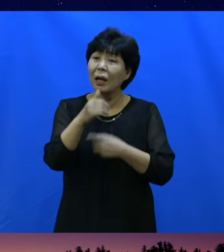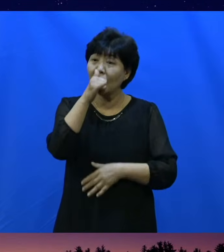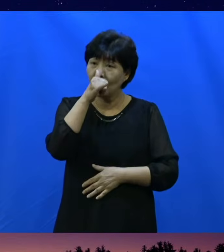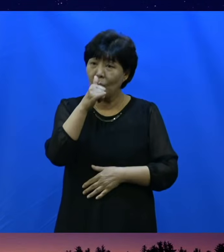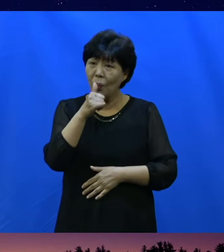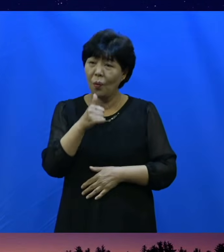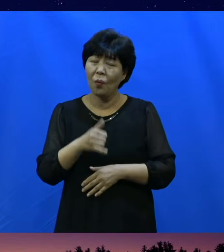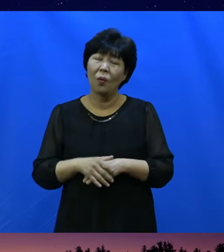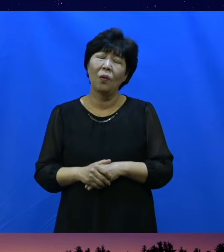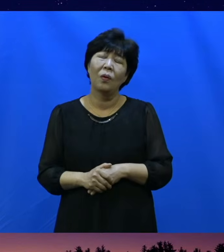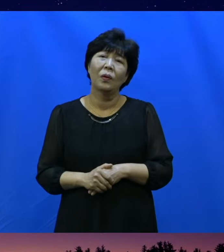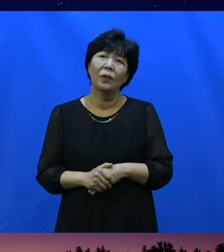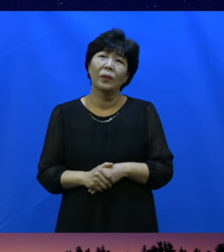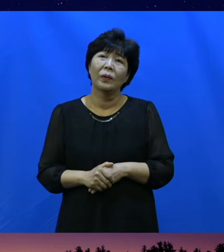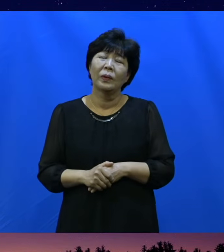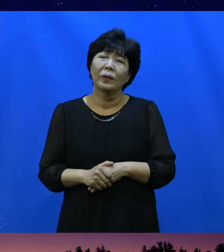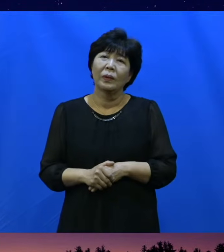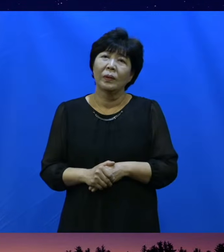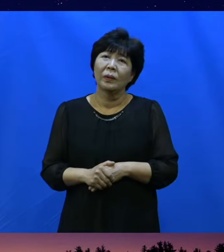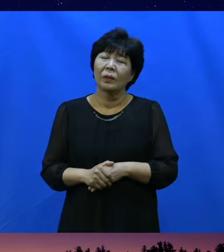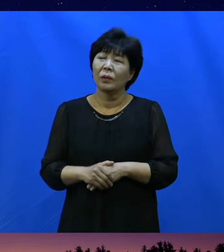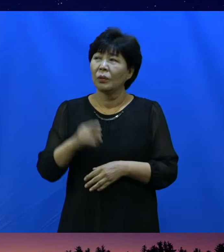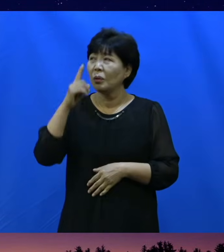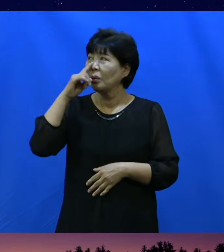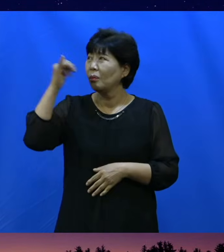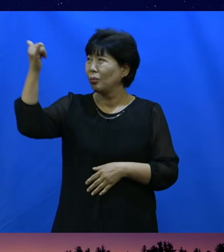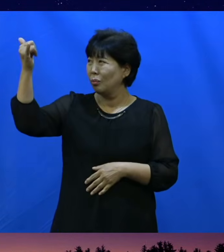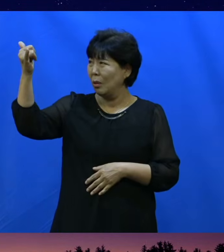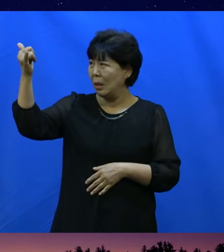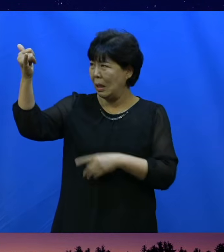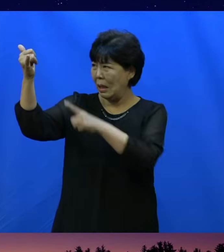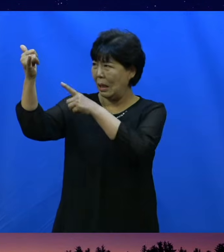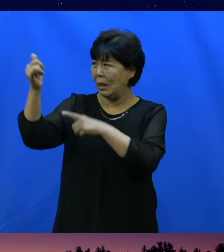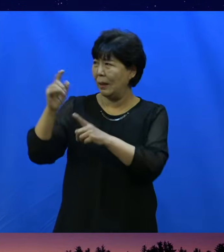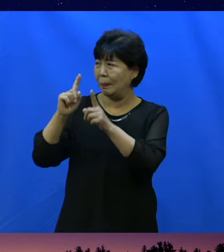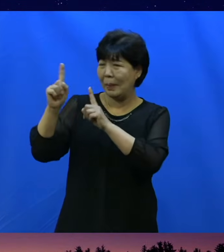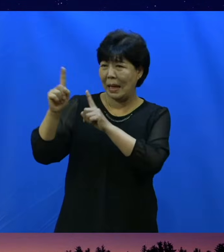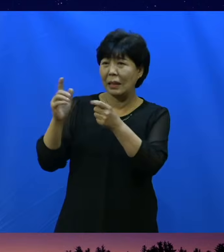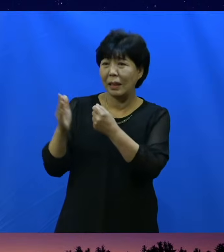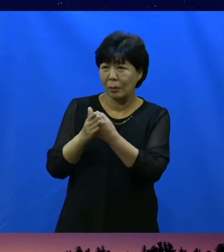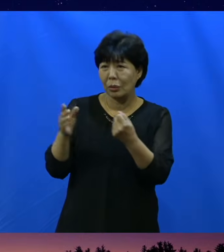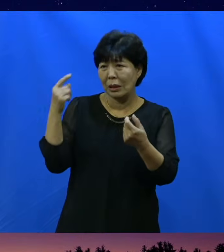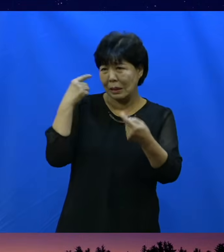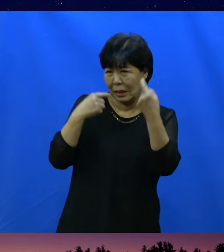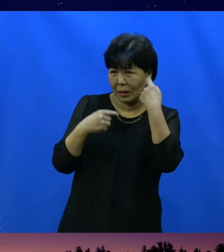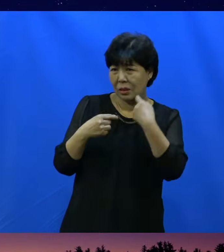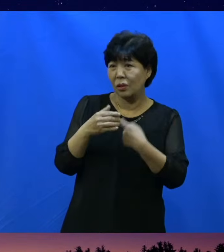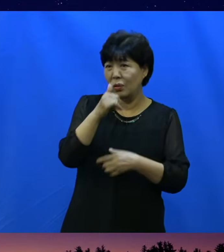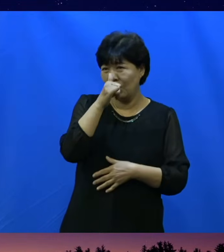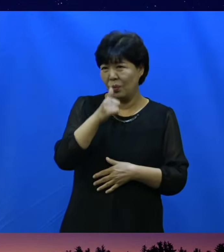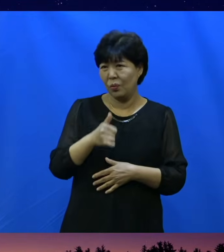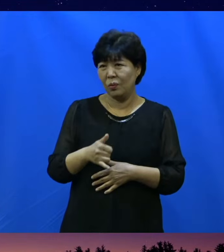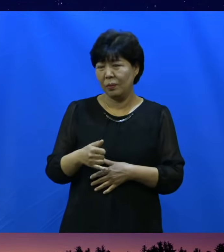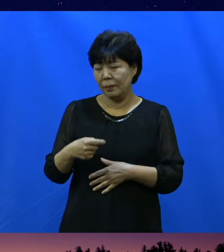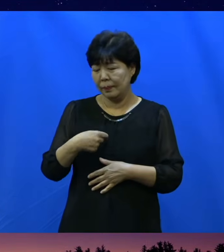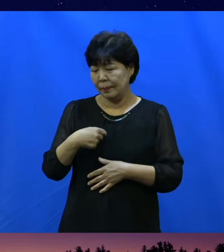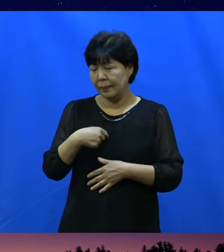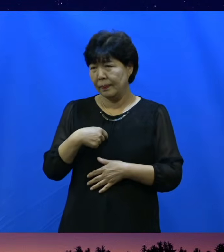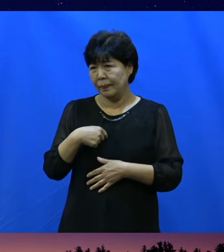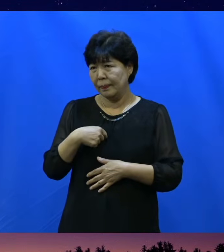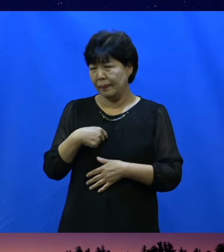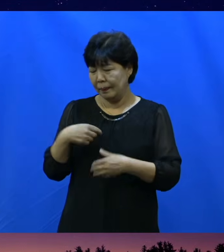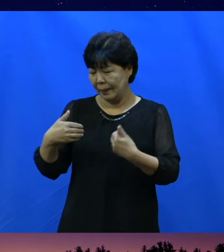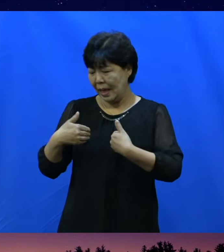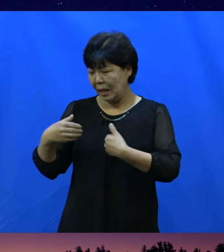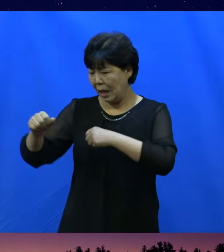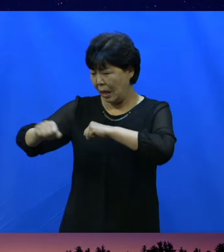깊은 상처를 입었던 사람들은 그 부모의, 아버지의 말과 그 어떤 자기에게 행한 그